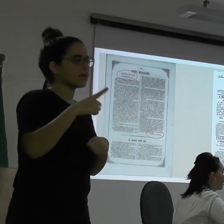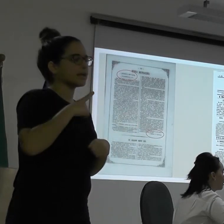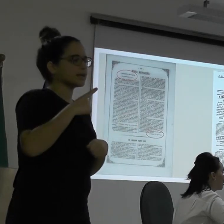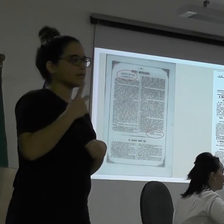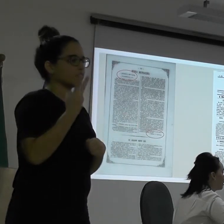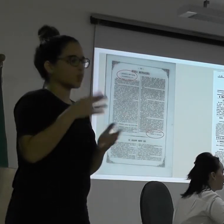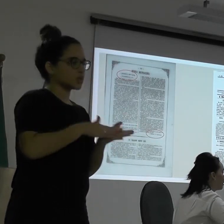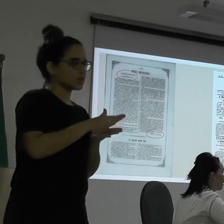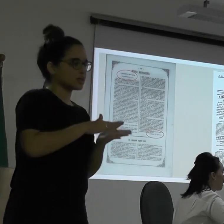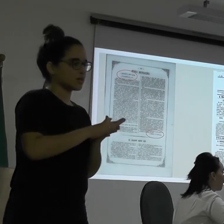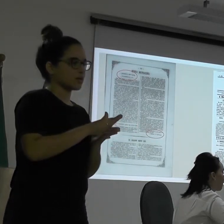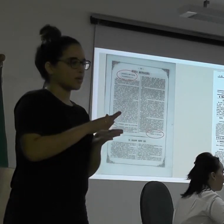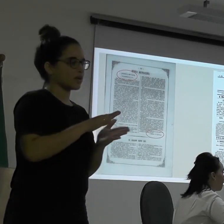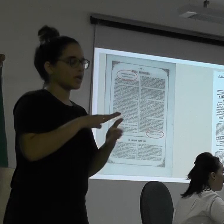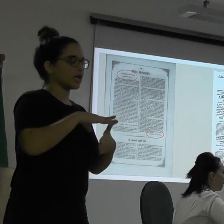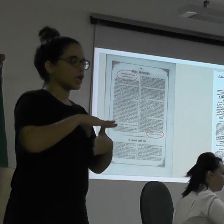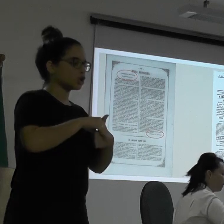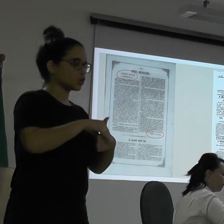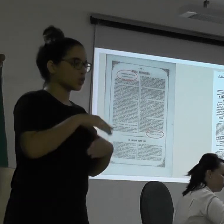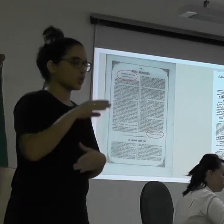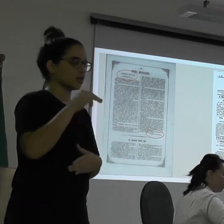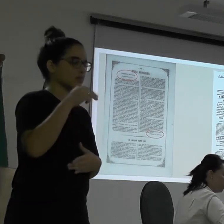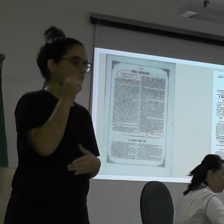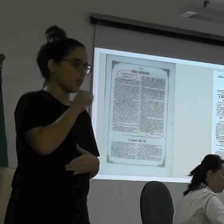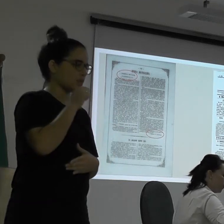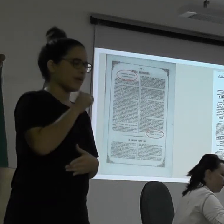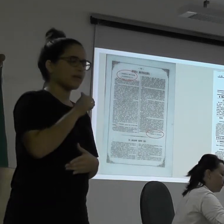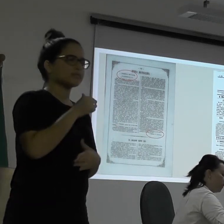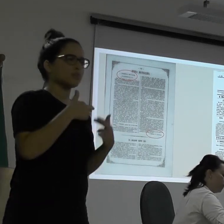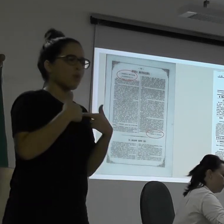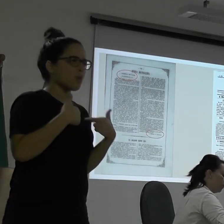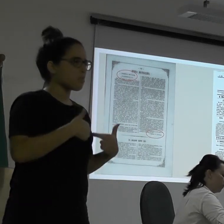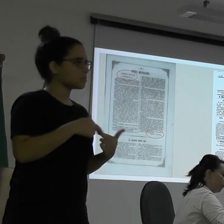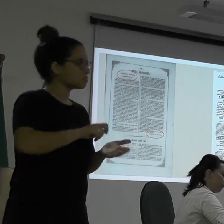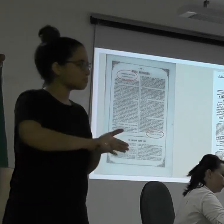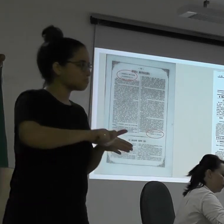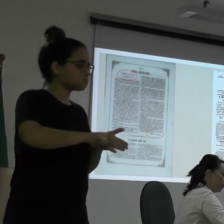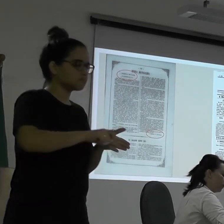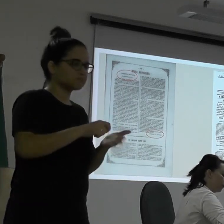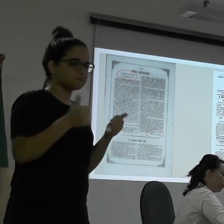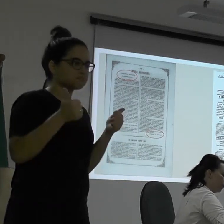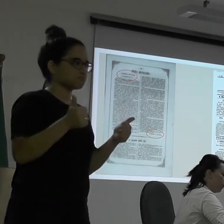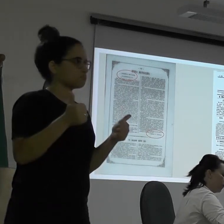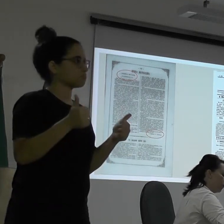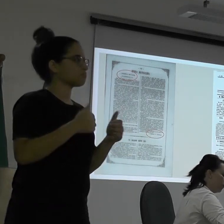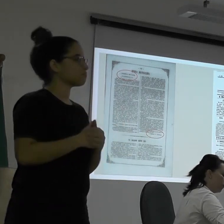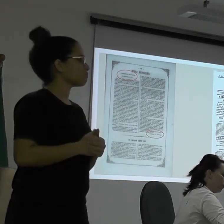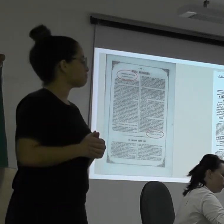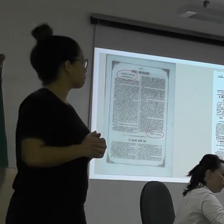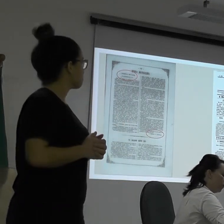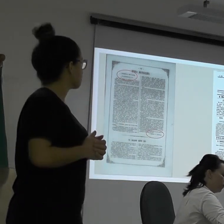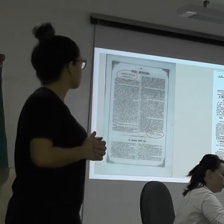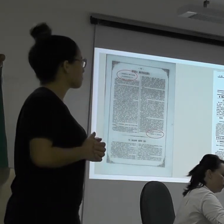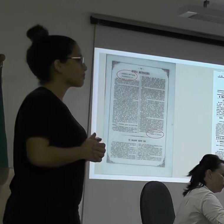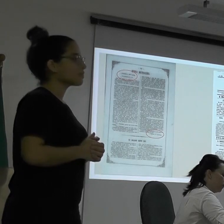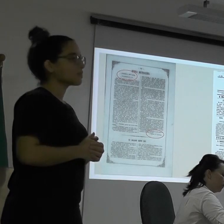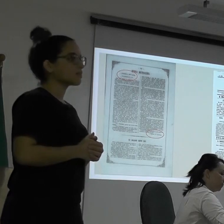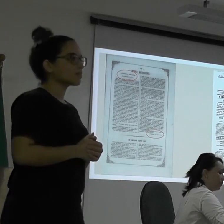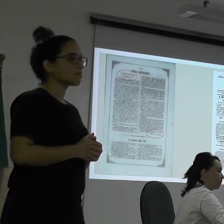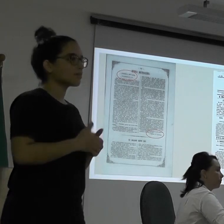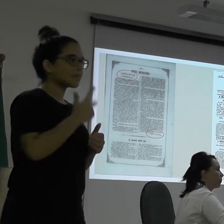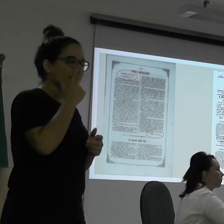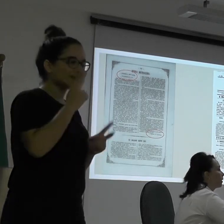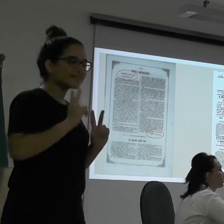editora Mulheres, é um romance muito bem escrito. E, como sempre, quase sempre, né,